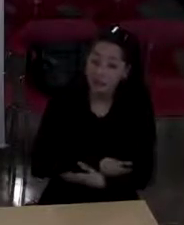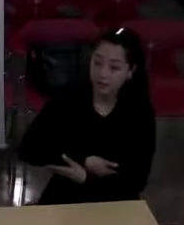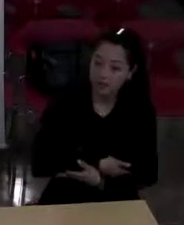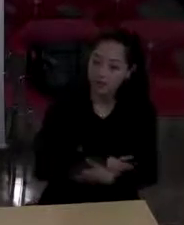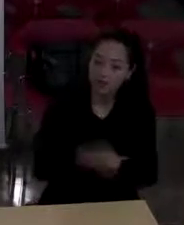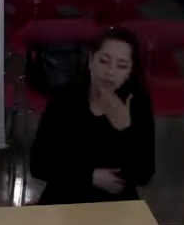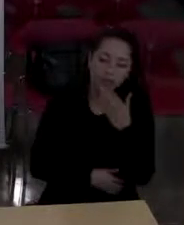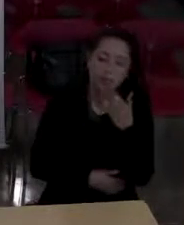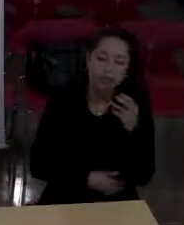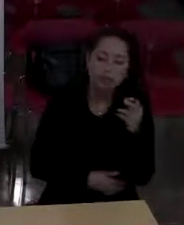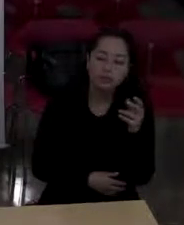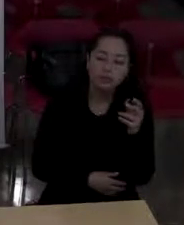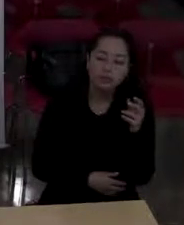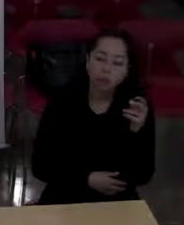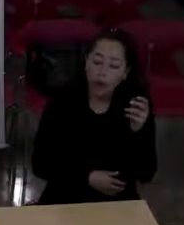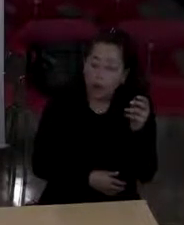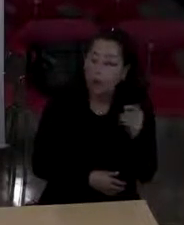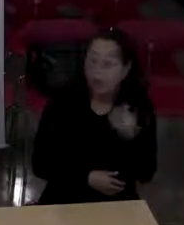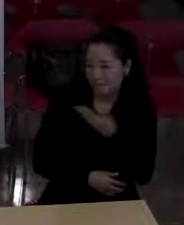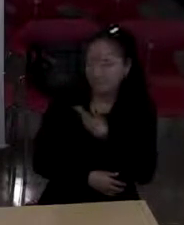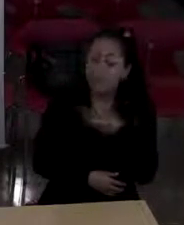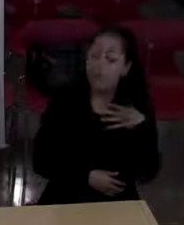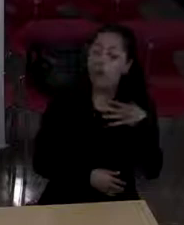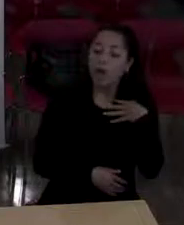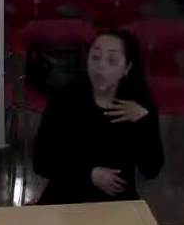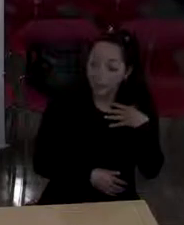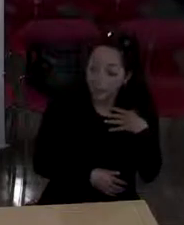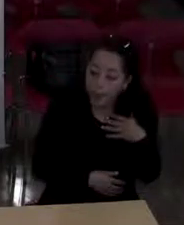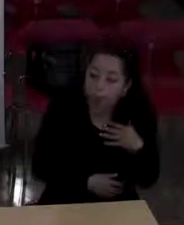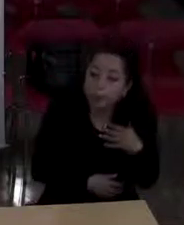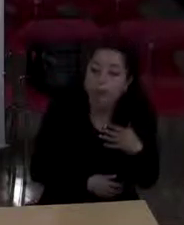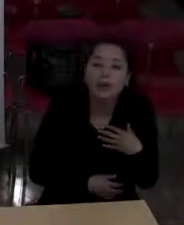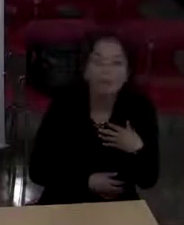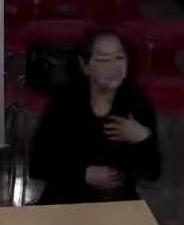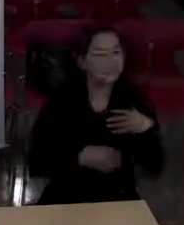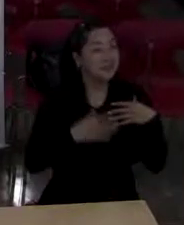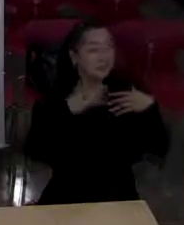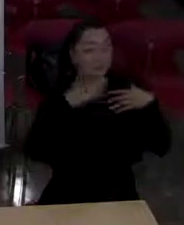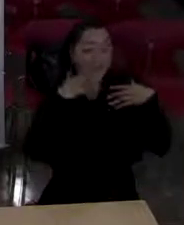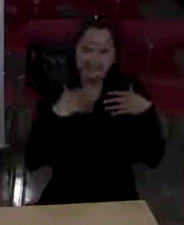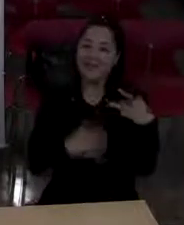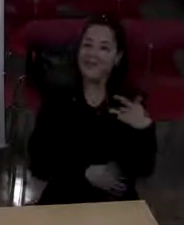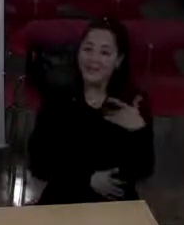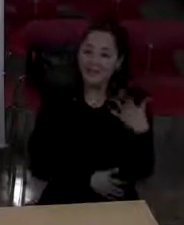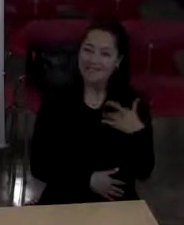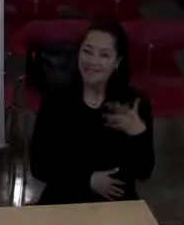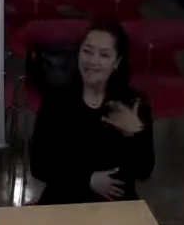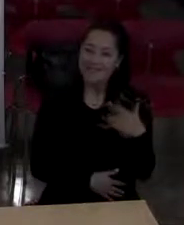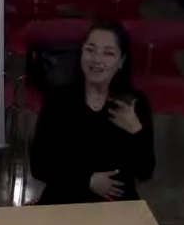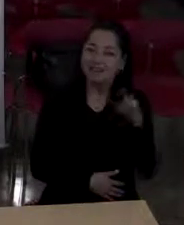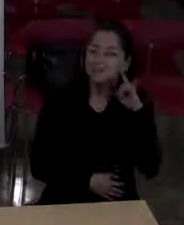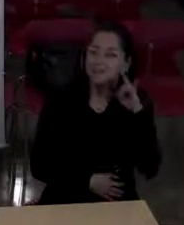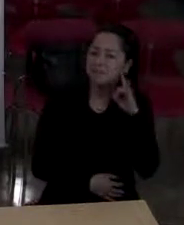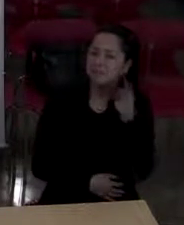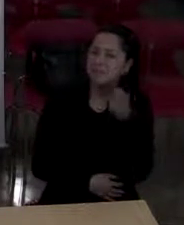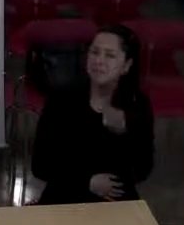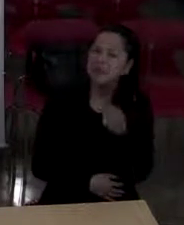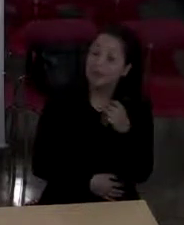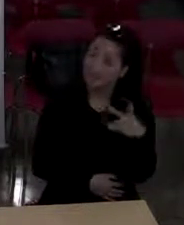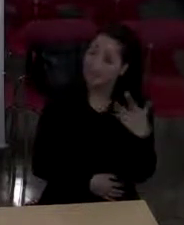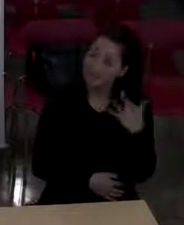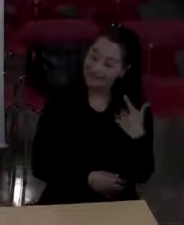del aire cuando la mamá sopla, empezar a discriminar sonidos del ambiente para finalmente también poder discriminar sonidos del lenguaje.